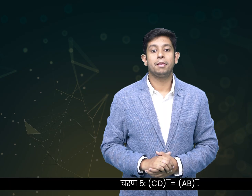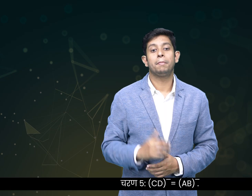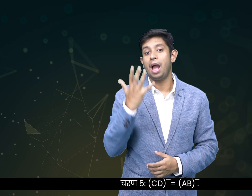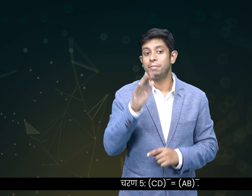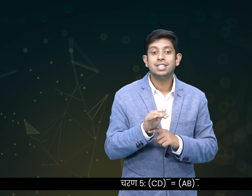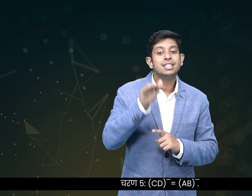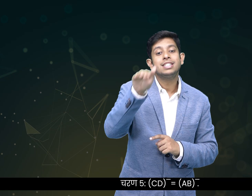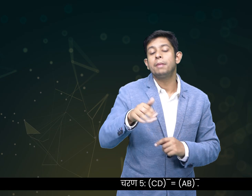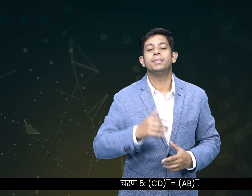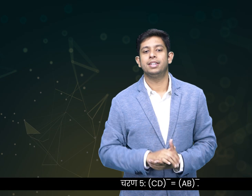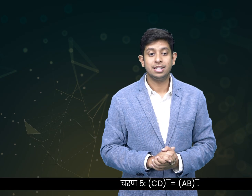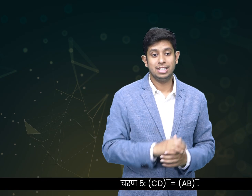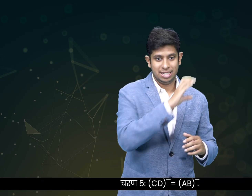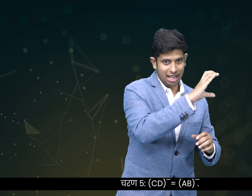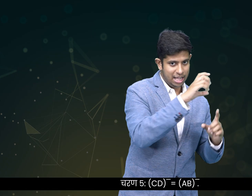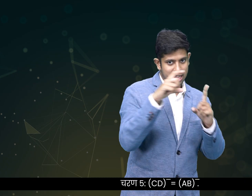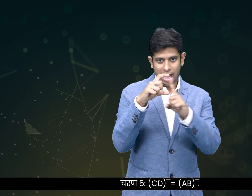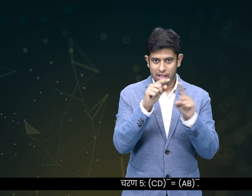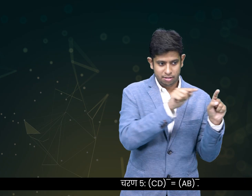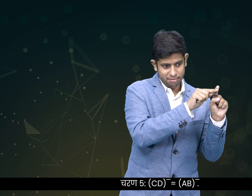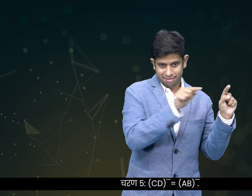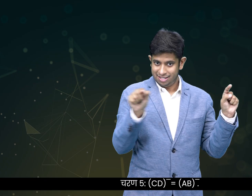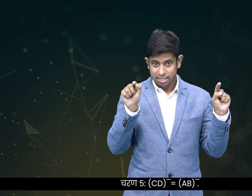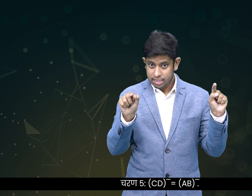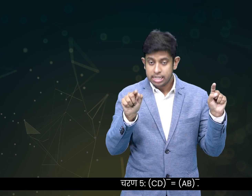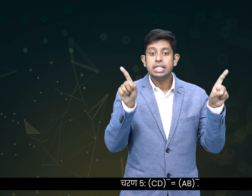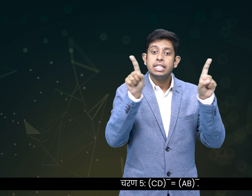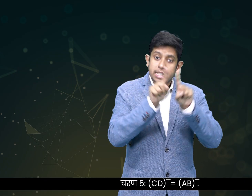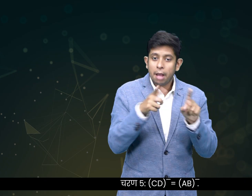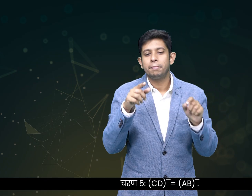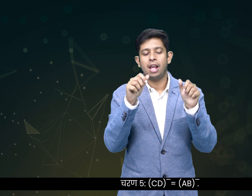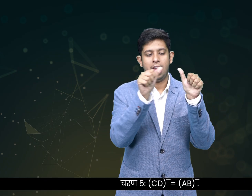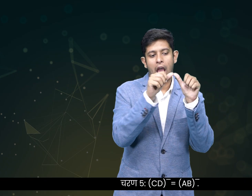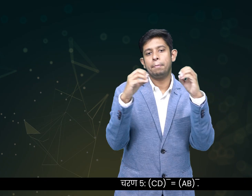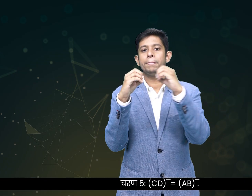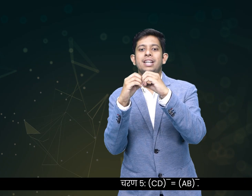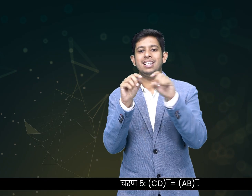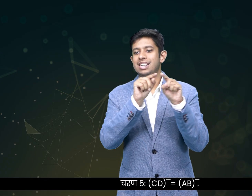चरण 5, CD बार बरोबर AB बार.